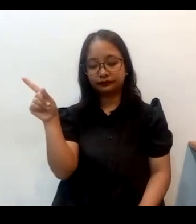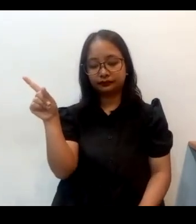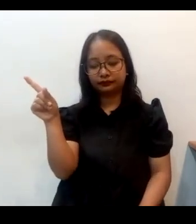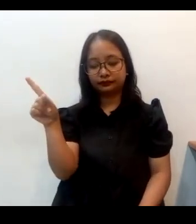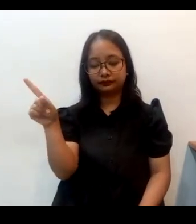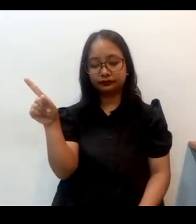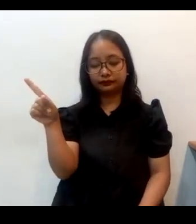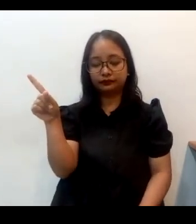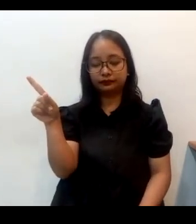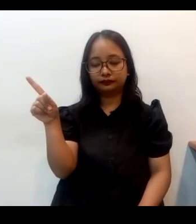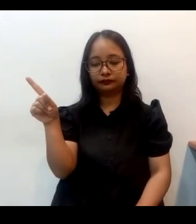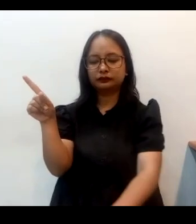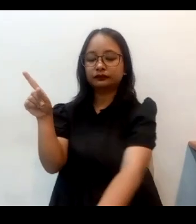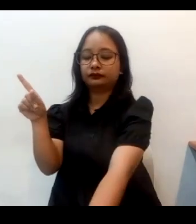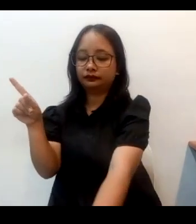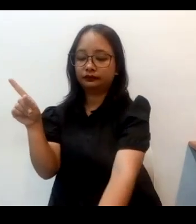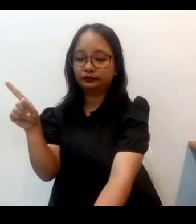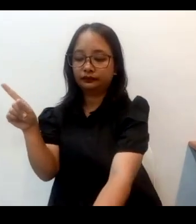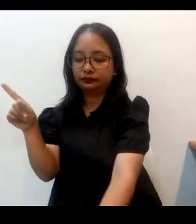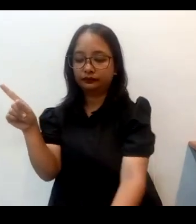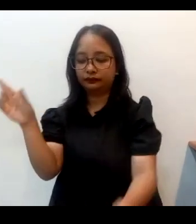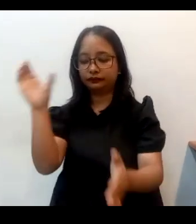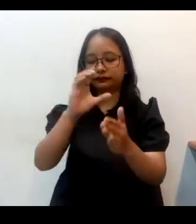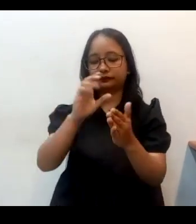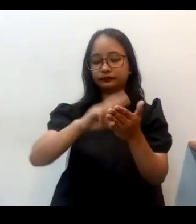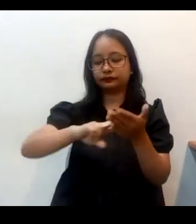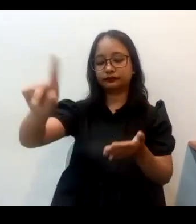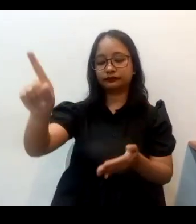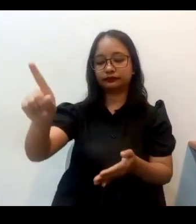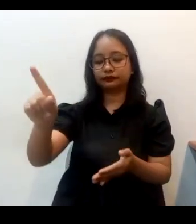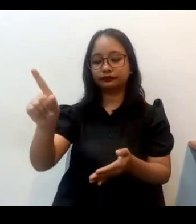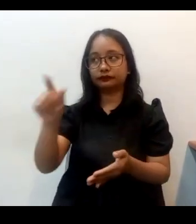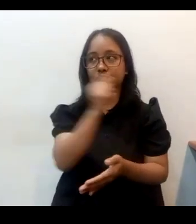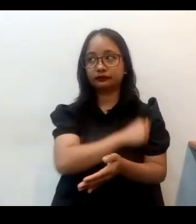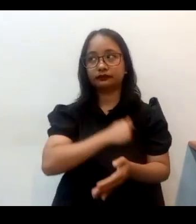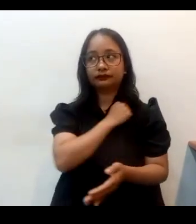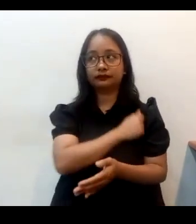Unang Tesalonika po, Kapitulo 1, Chapter 1, verse 4 and